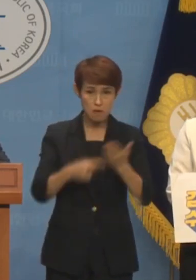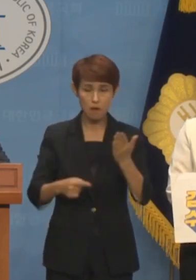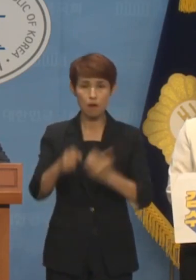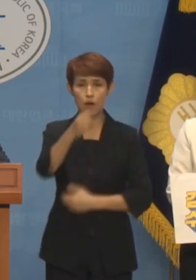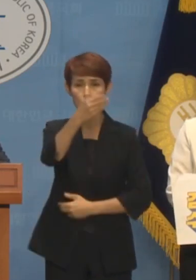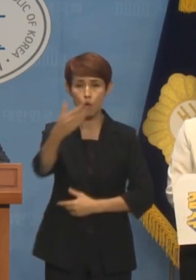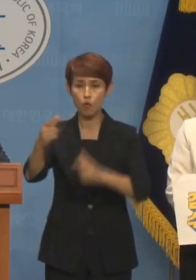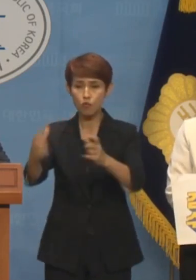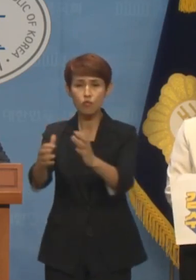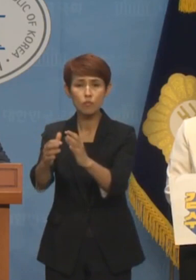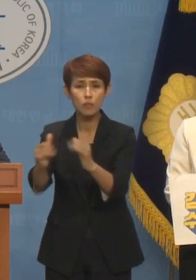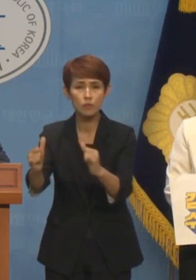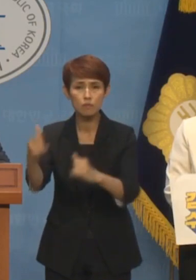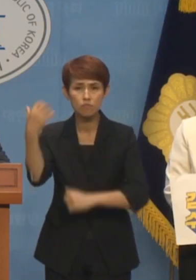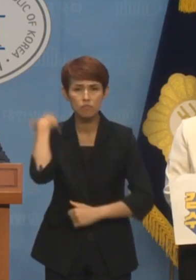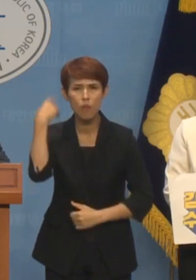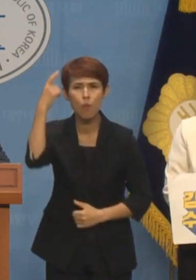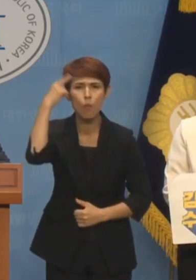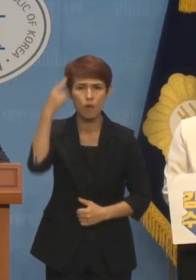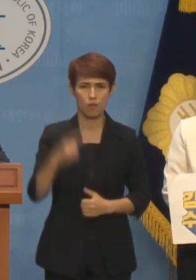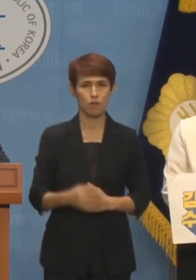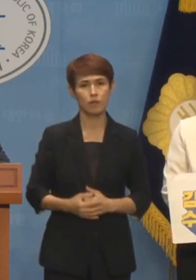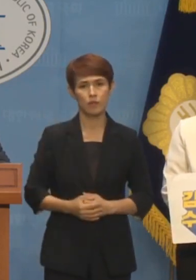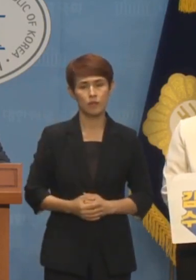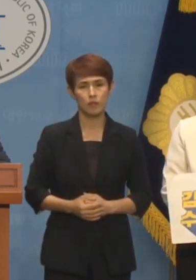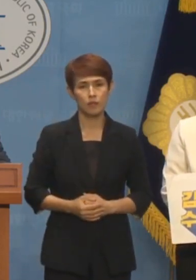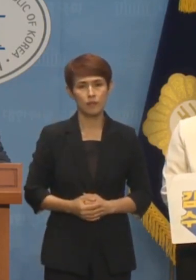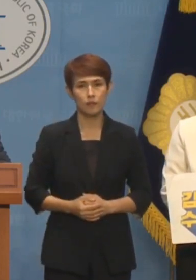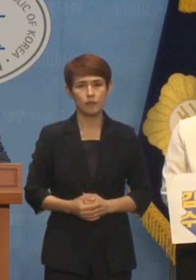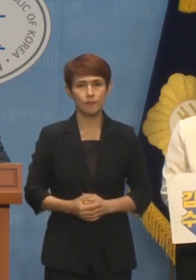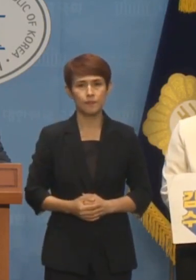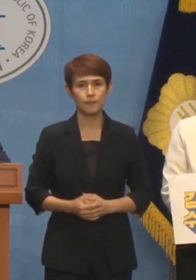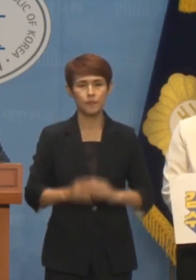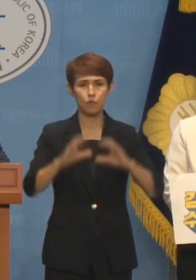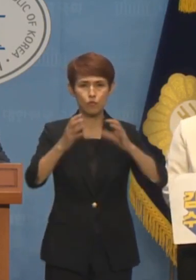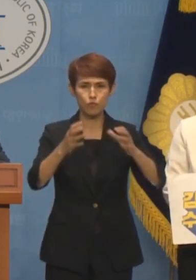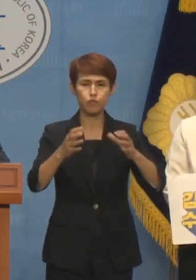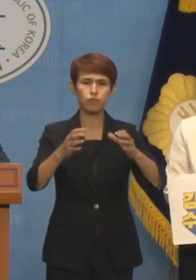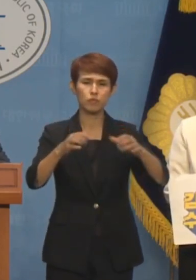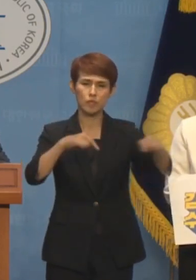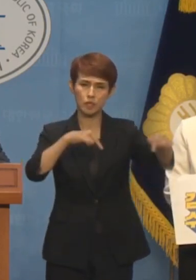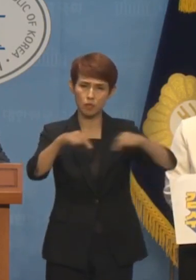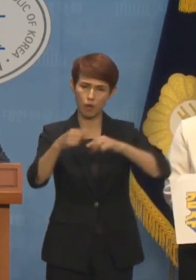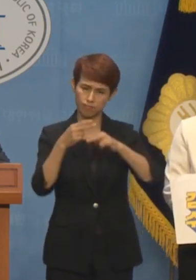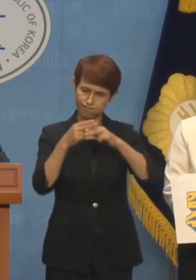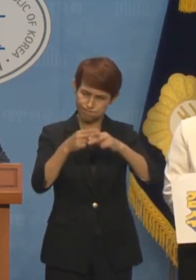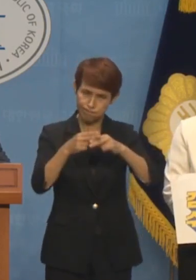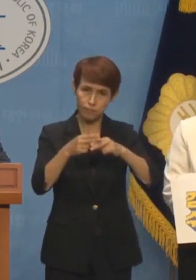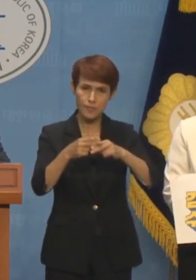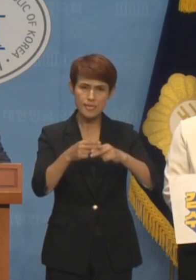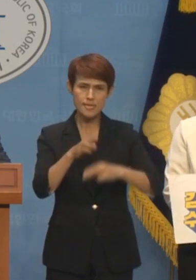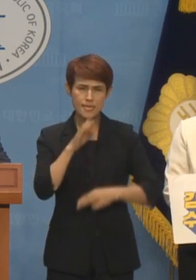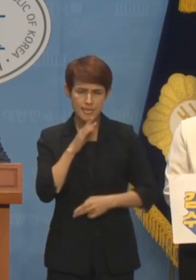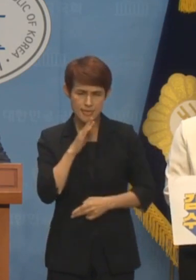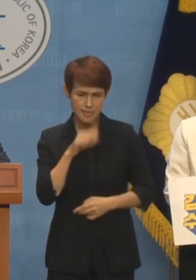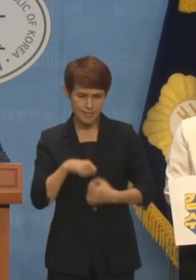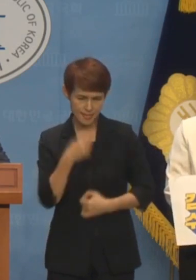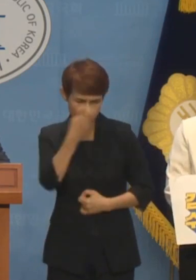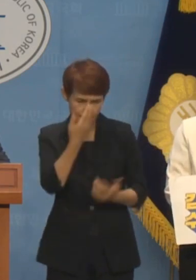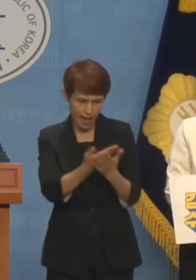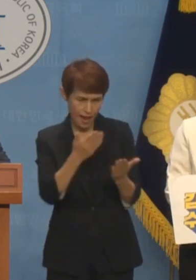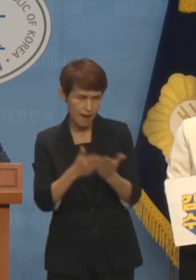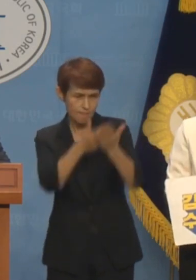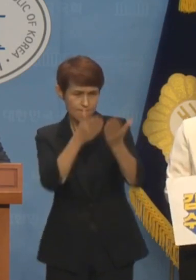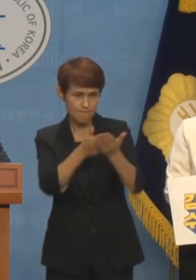군민과 국민들이 짊어져야 합니까? 여전히 국정농단 진상규명을 촉구하기 위해 최전방에서 싸우고